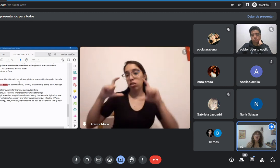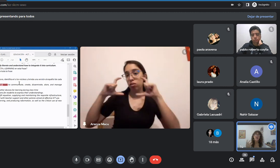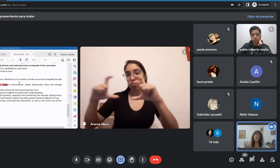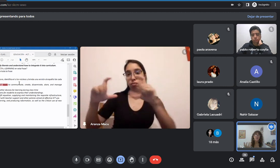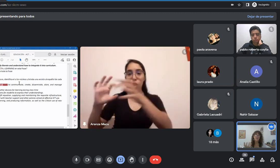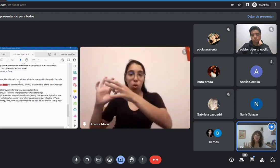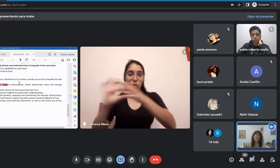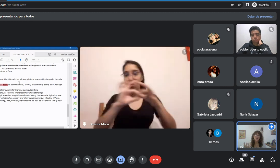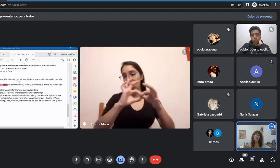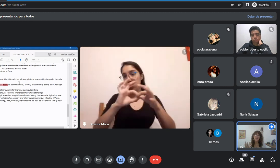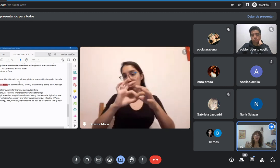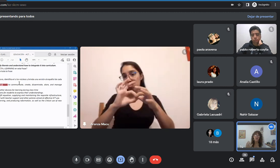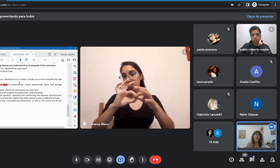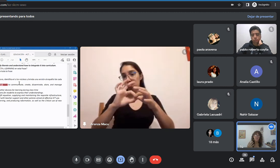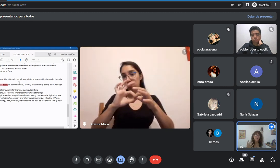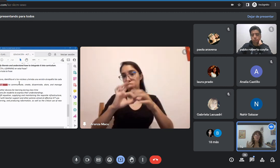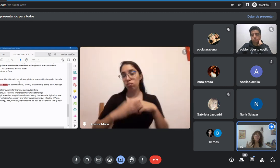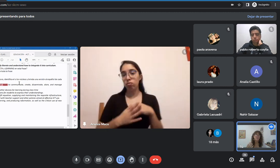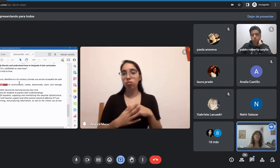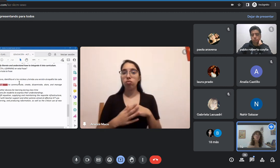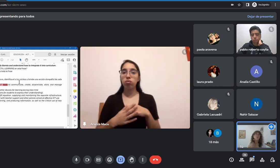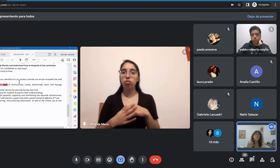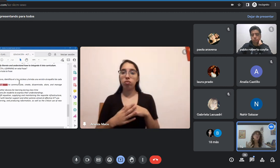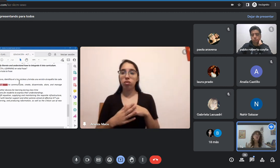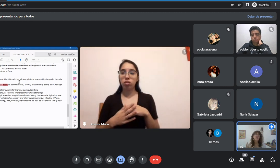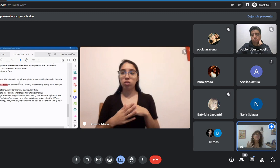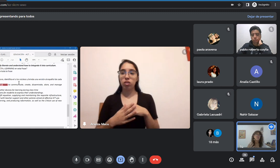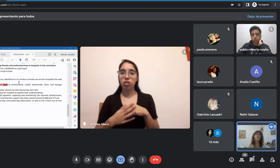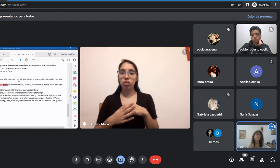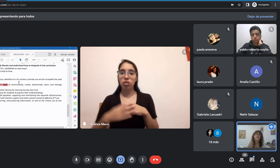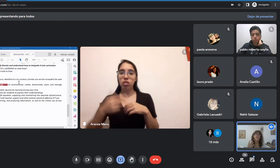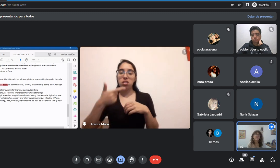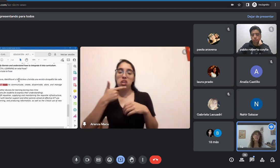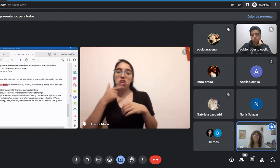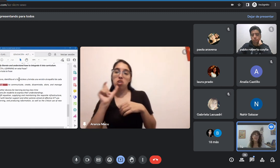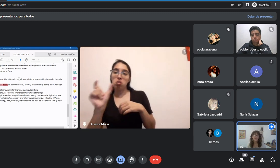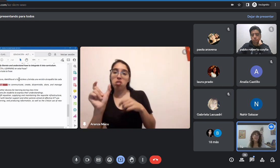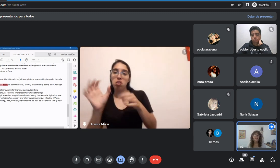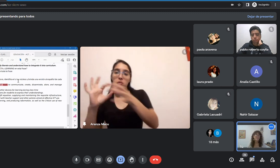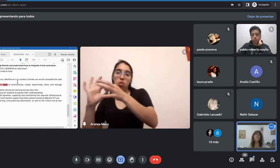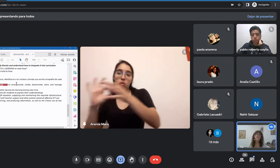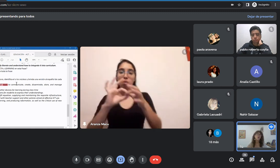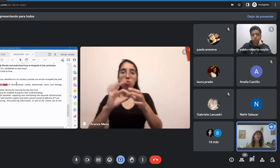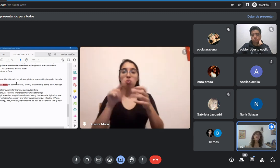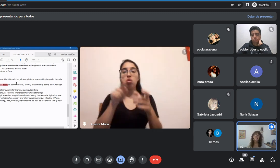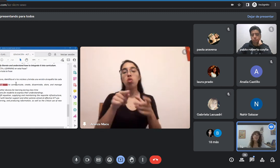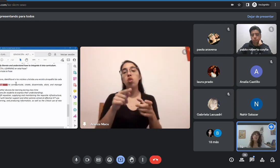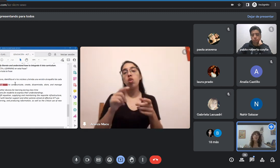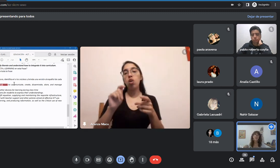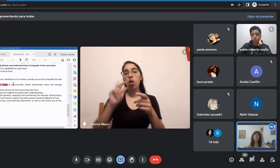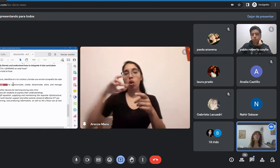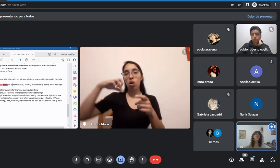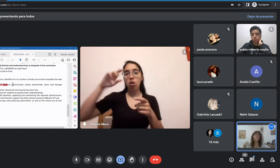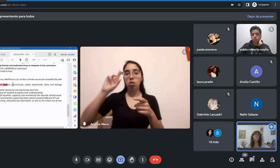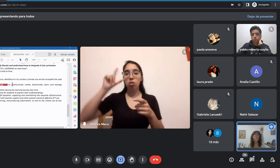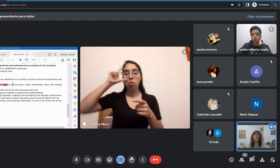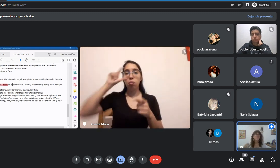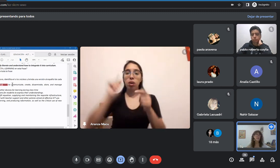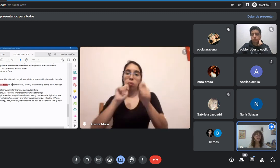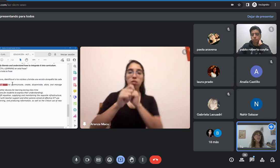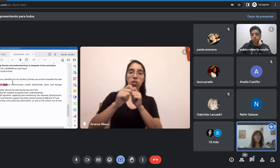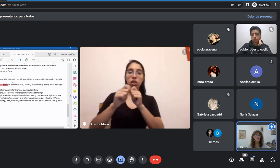algo de ese sustantivo. Lo premodifica, si yo digo su, está diciendo a quién pertenece. Si digo este, estoy diciendo si está cerca o